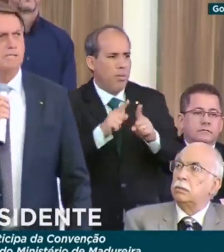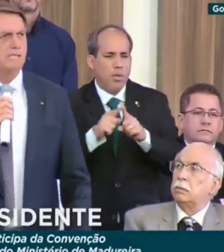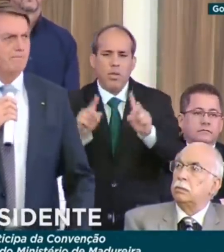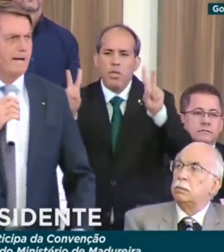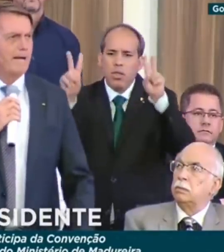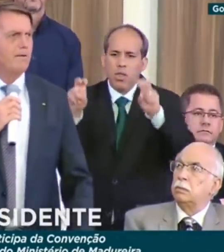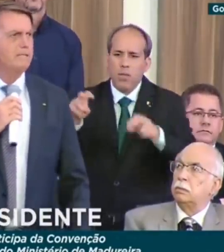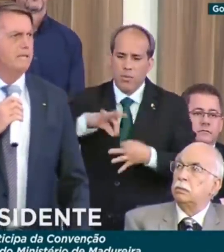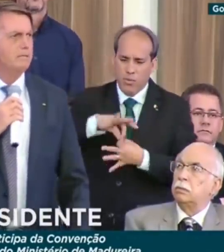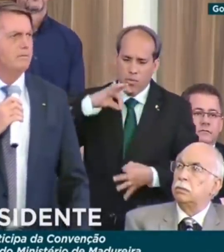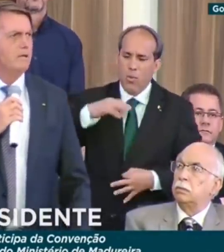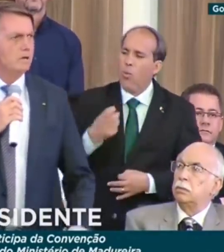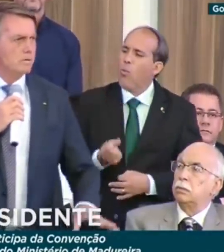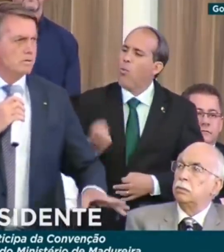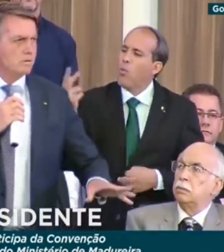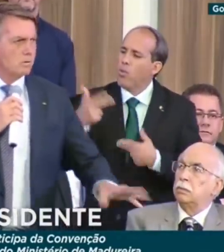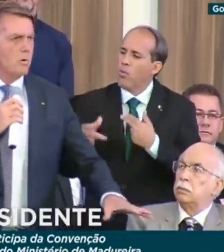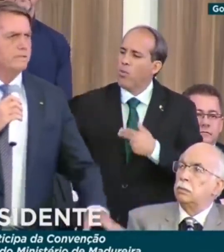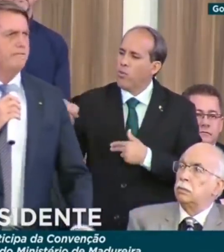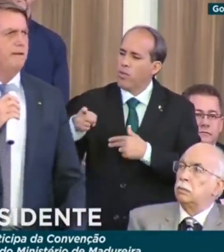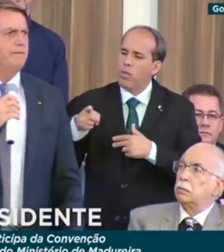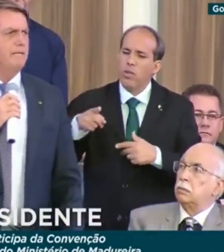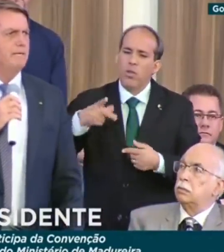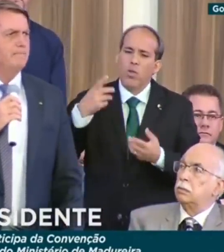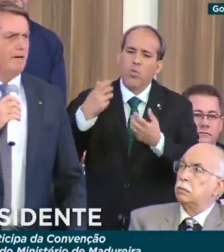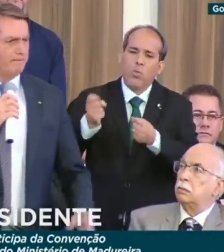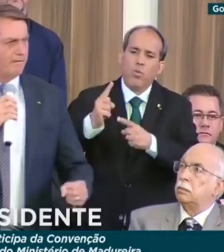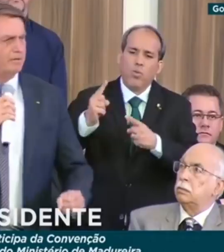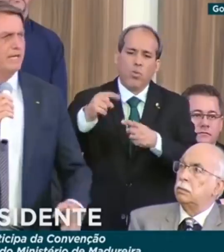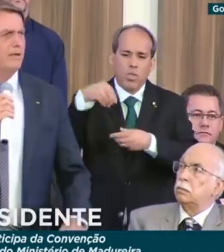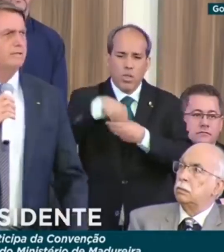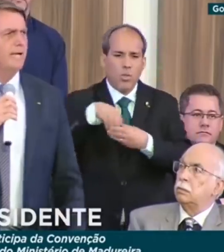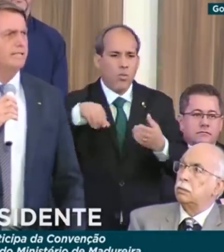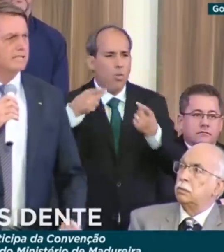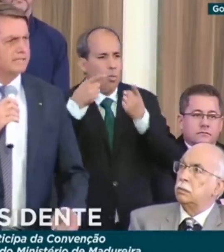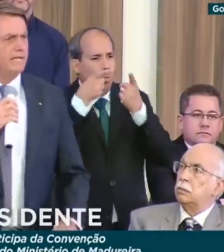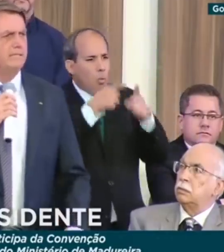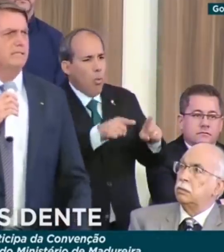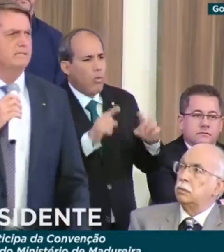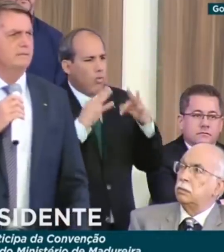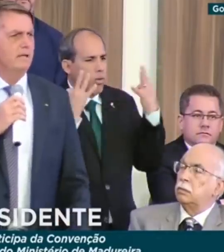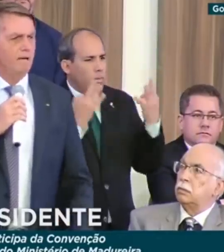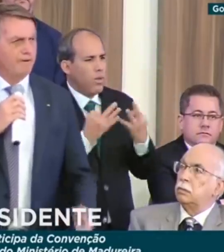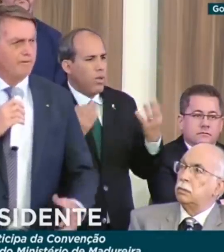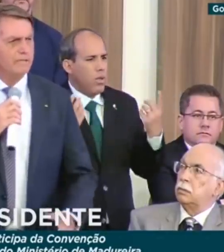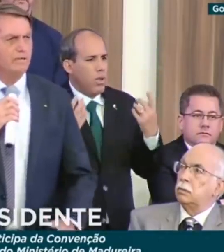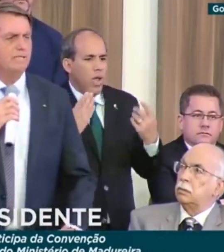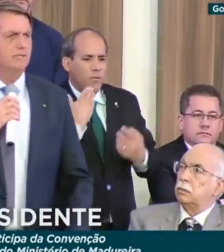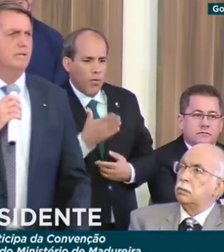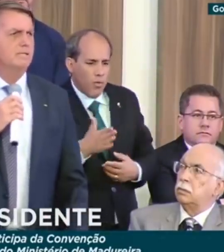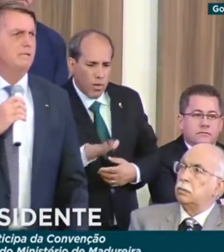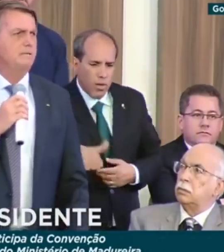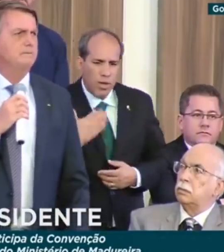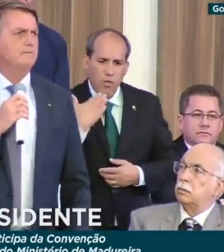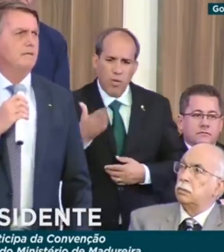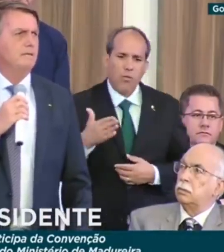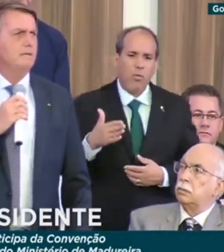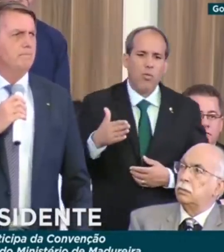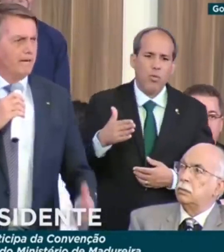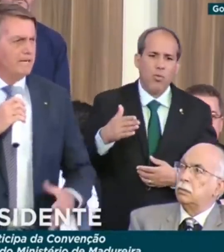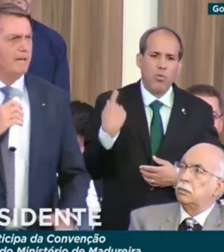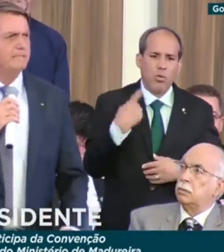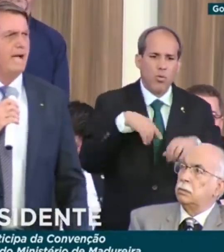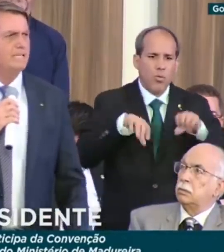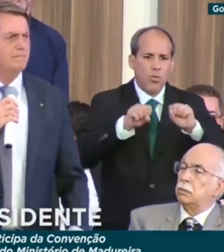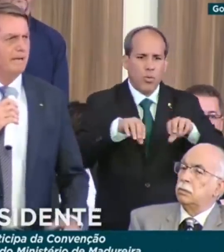coisas vocês barraram lá dentro, contra a família, a favor da garotada, das crianças, a favor da nossa educação,